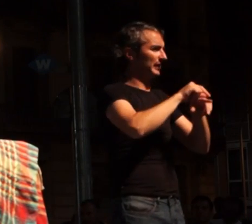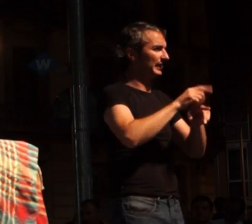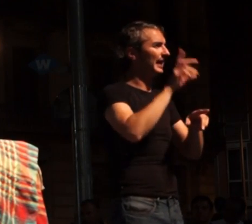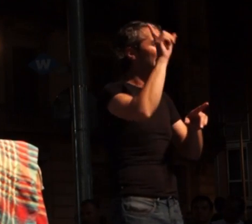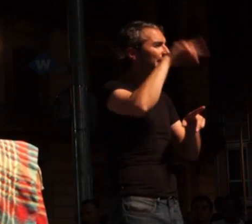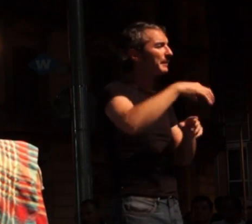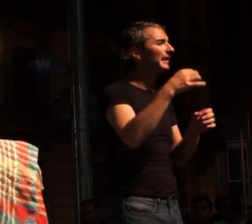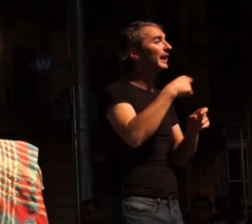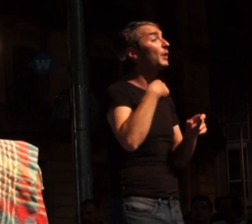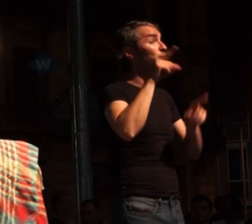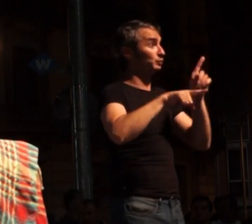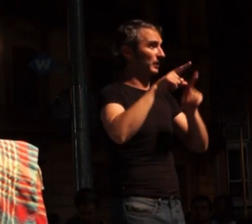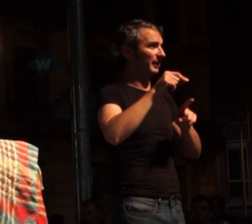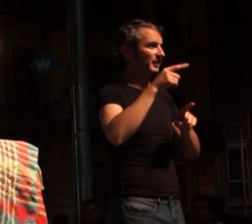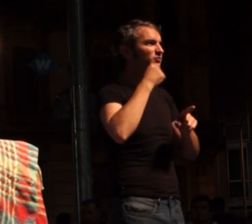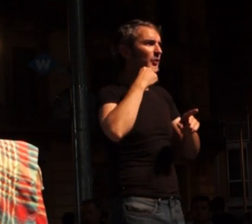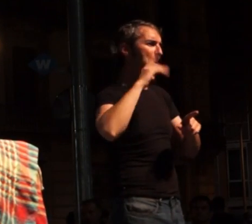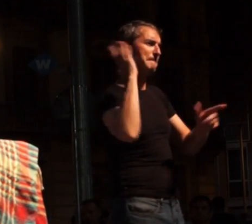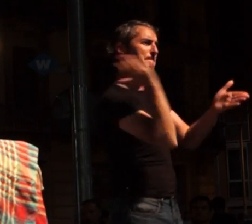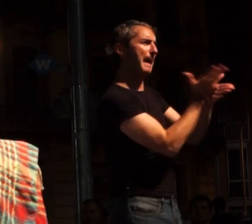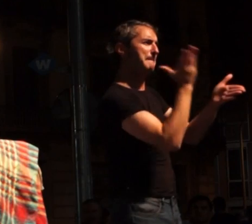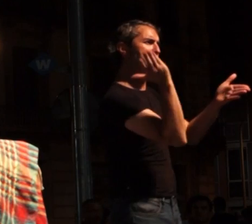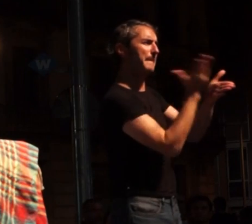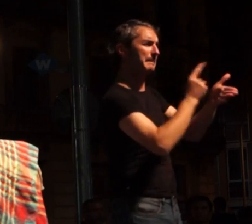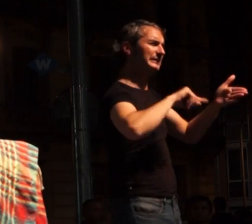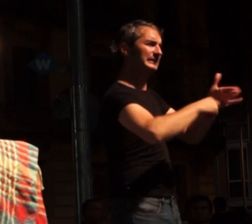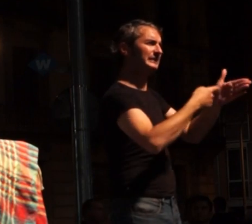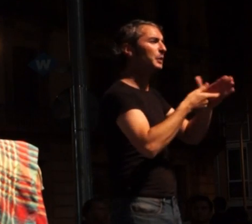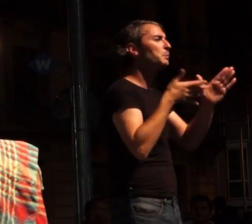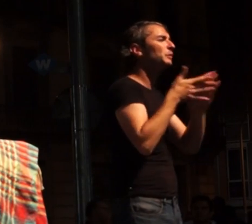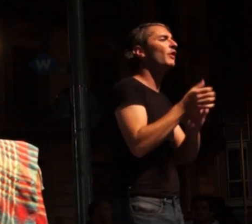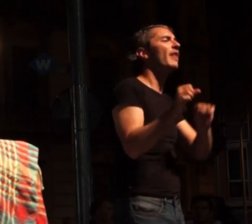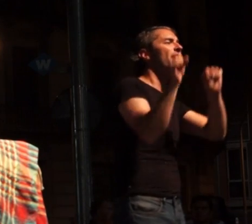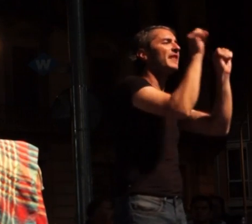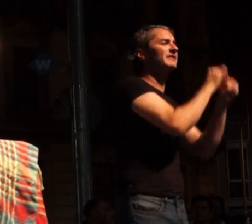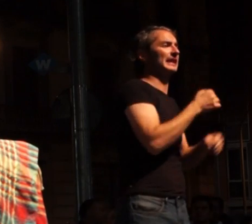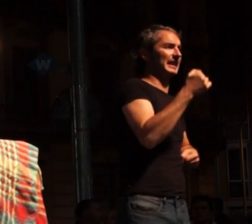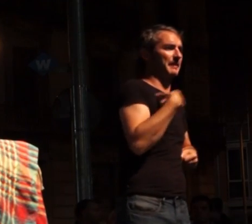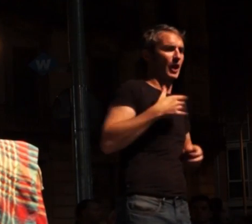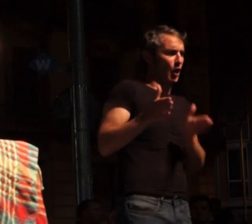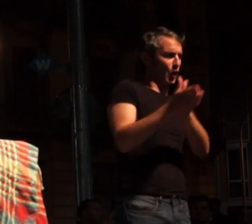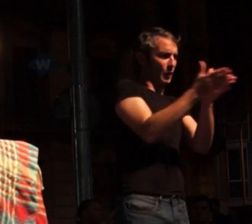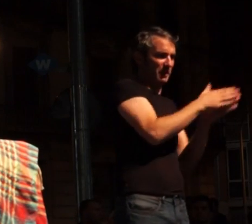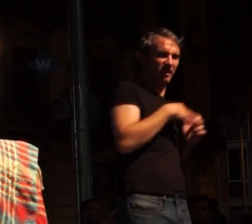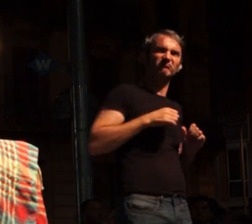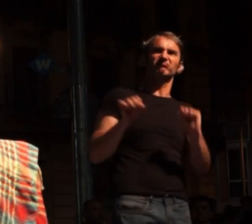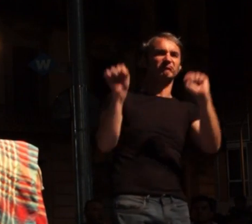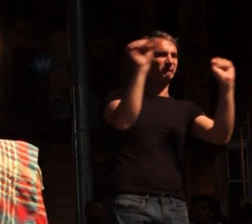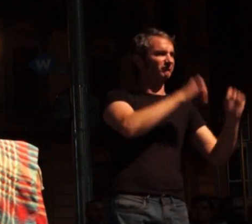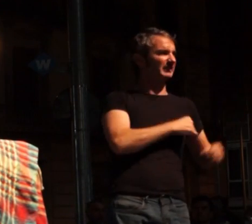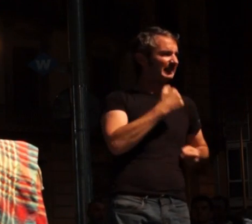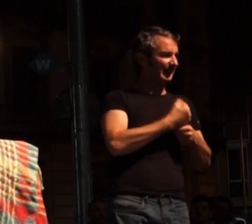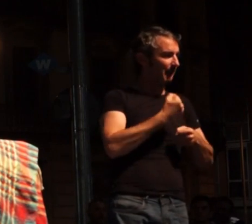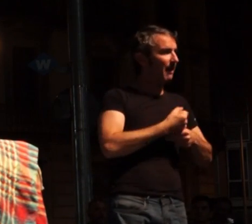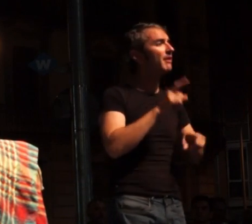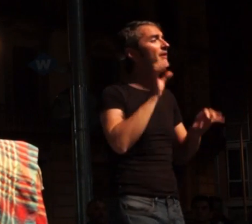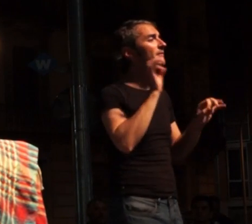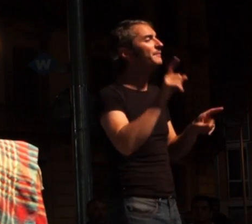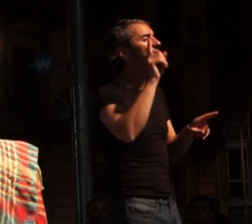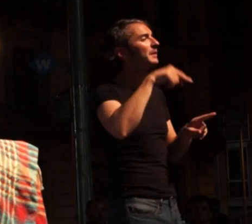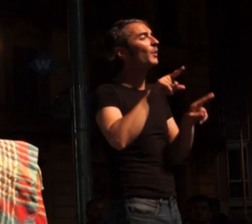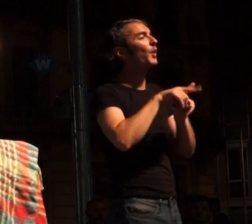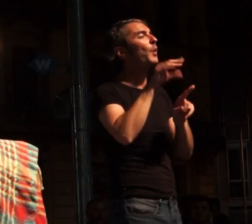anònims també que patiren tortures per defensar els seus llocs de treball i els dels seus companys i companyes, aquells i aquelles que